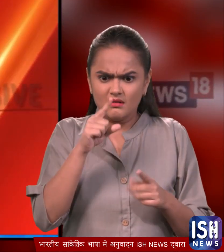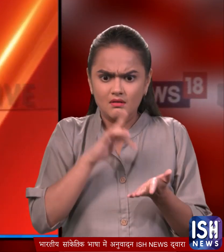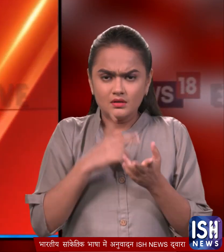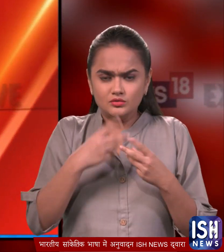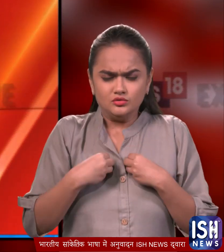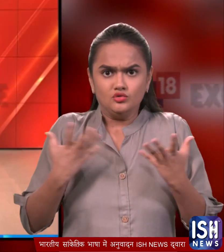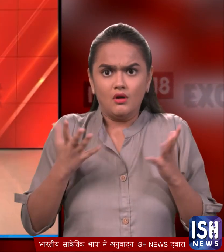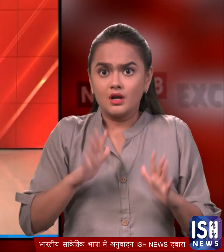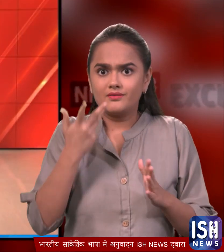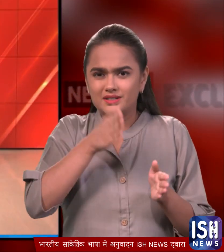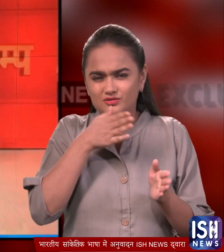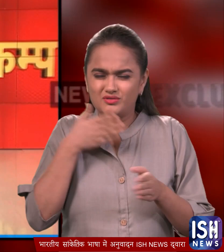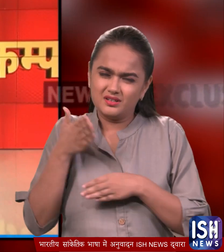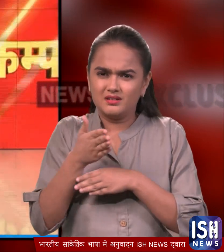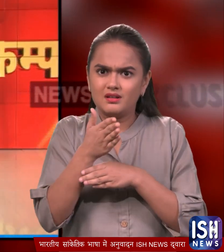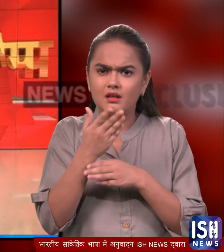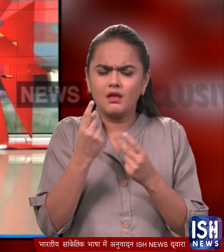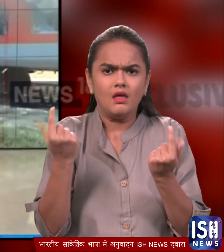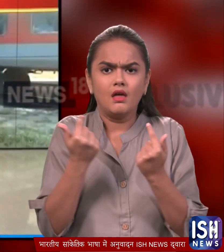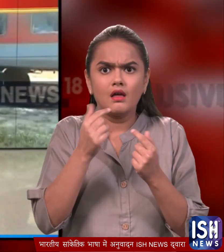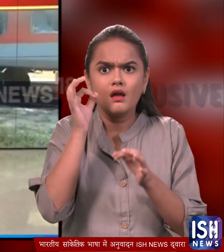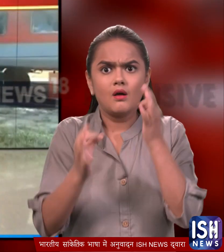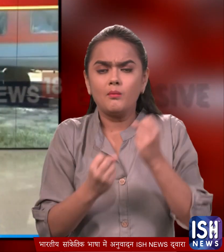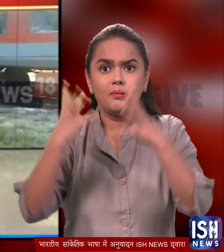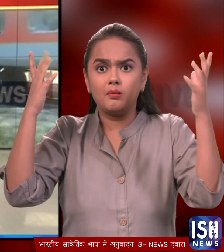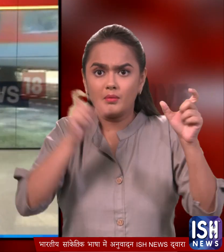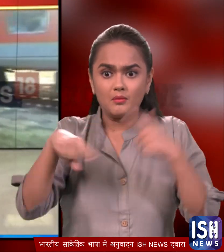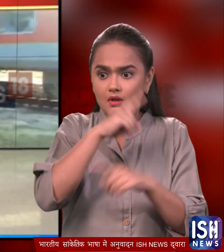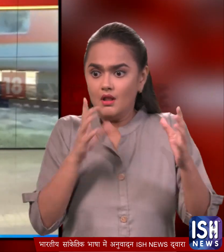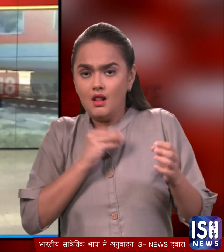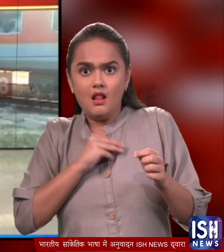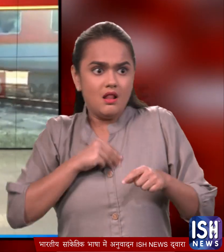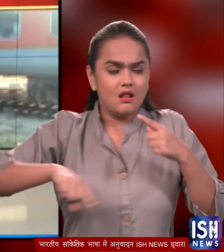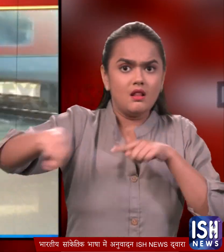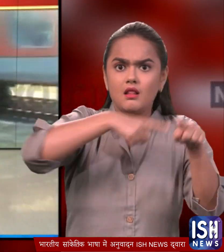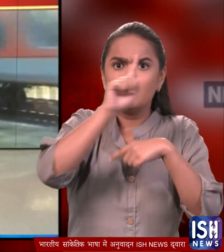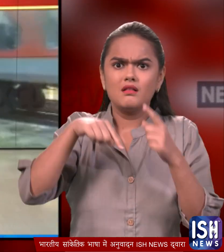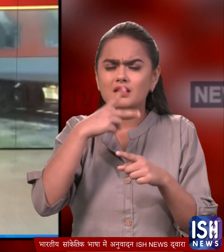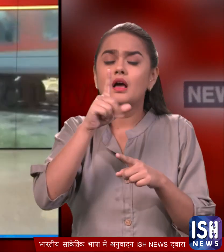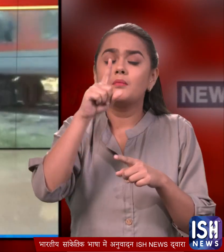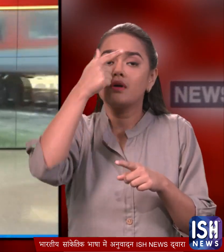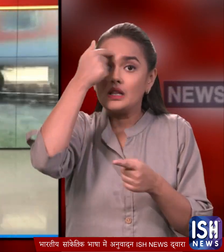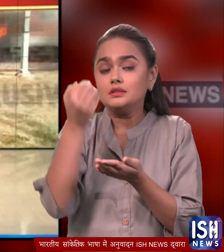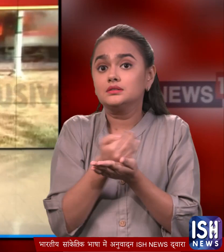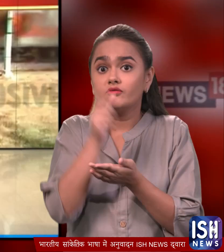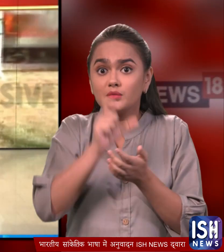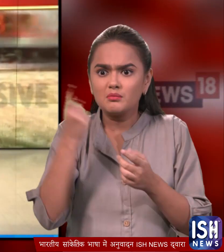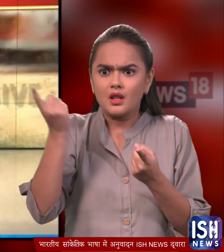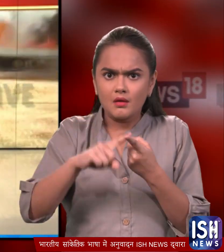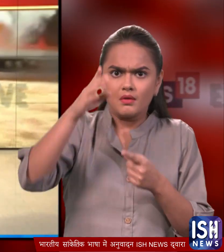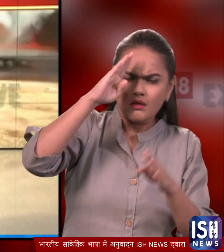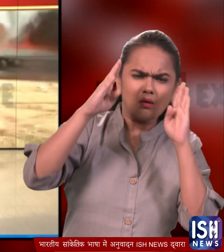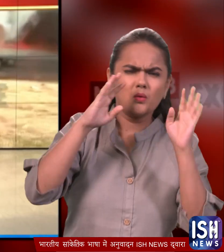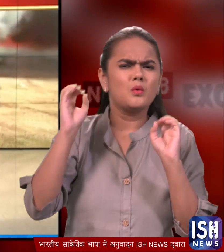सामने आई। वहां से गुजर रही एक ट्रेन में अचानक आग लग गई, जिससे दहशत फैल गई। गनीमत यह रही कि हादसे में कोई जख्मी नहीं हुआ। बताया गया